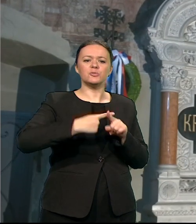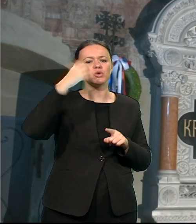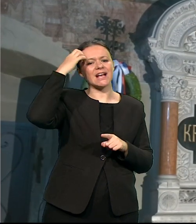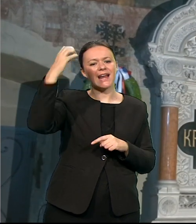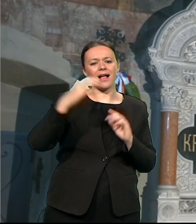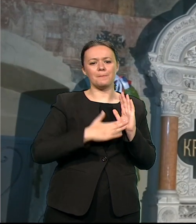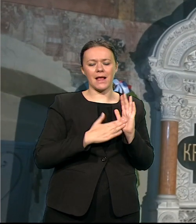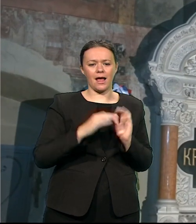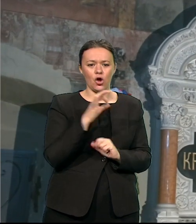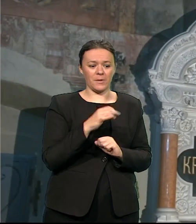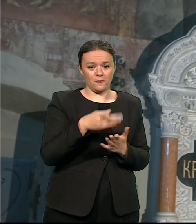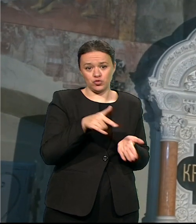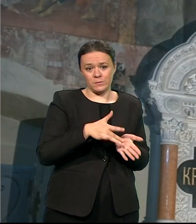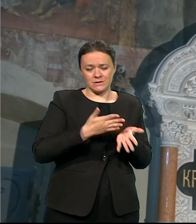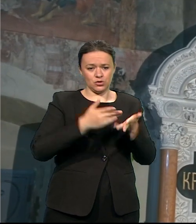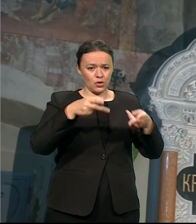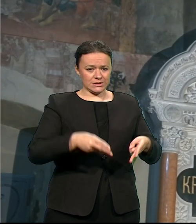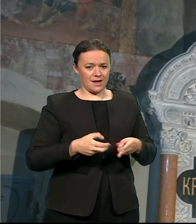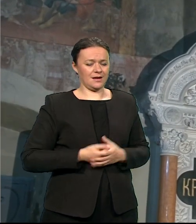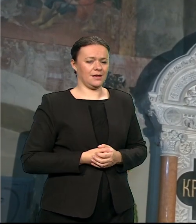Milan Obrenović.